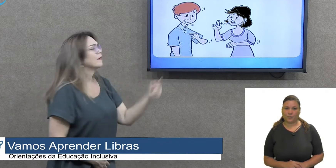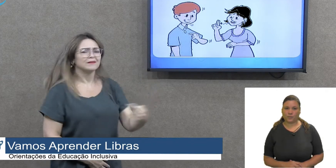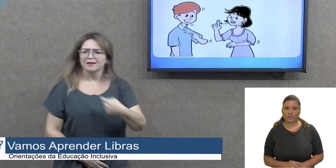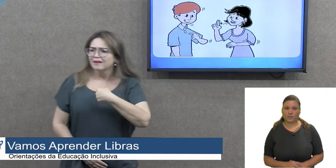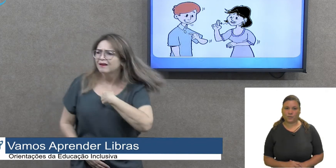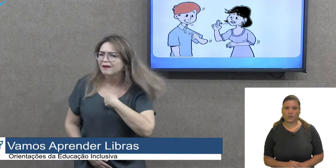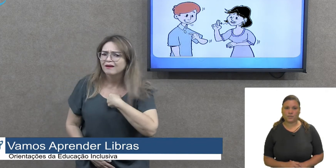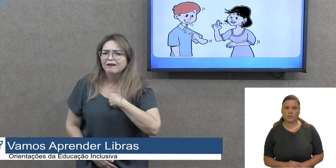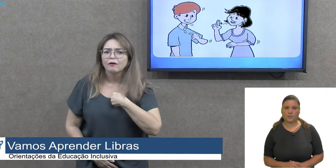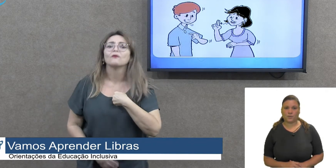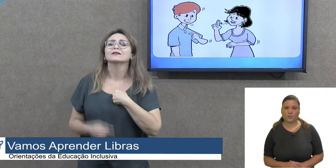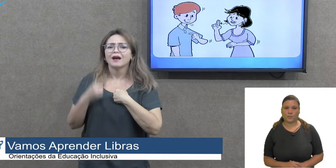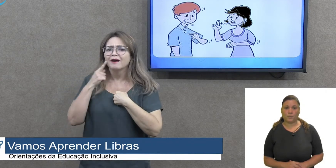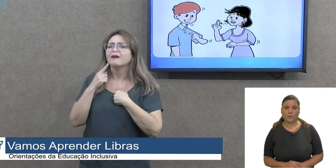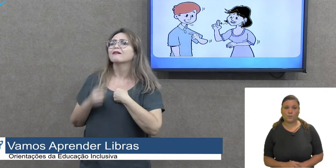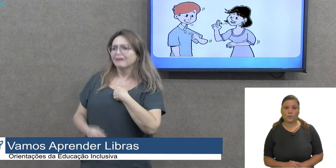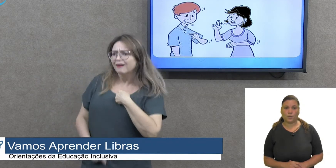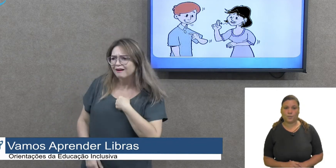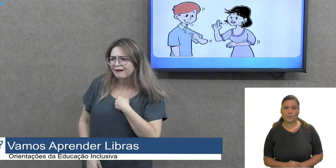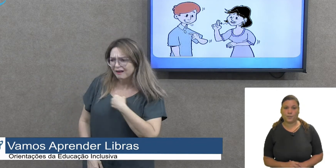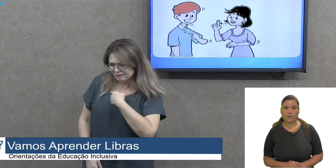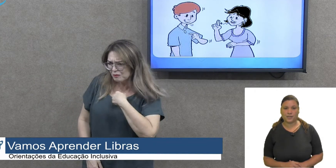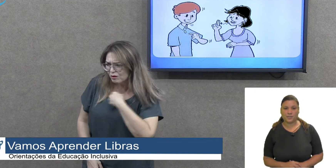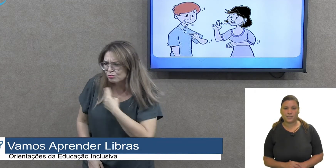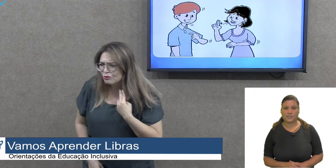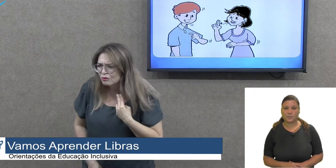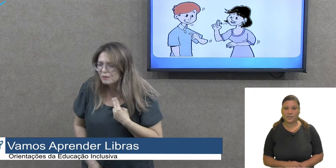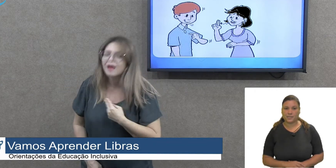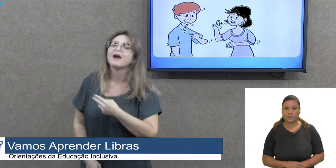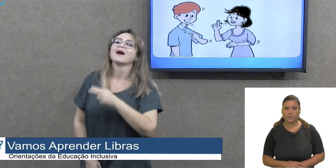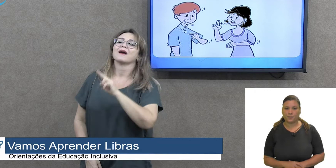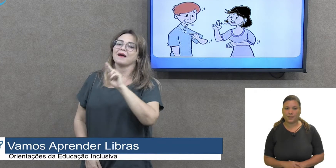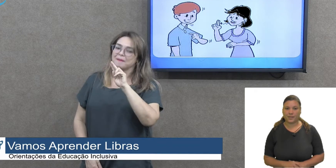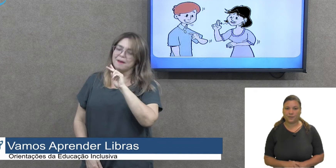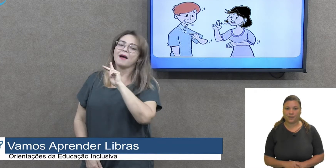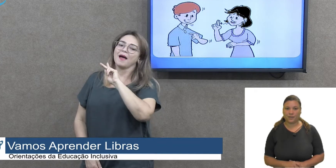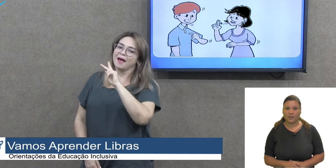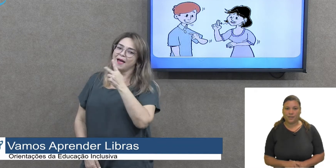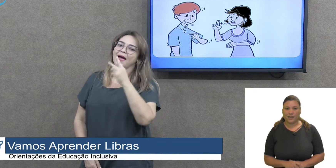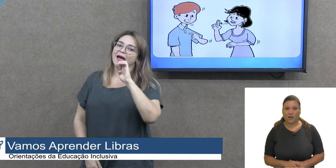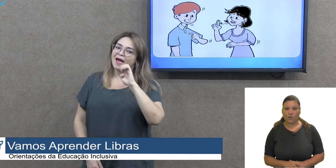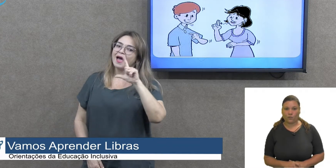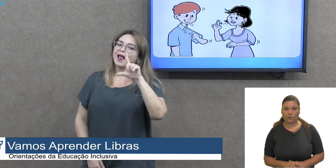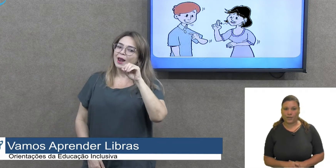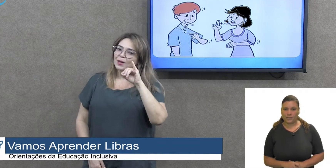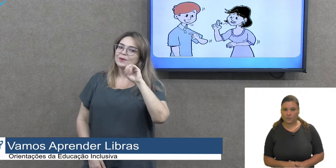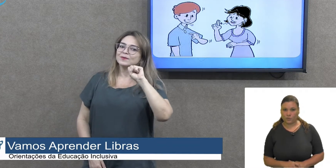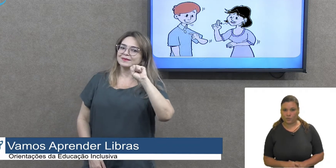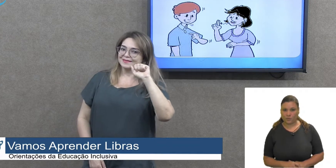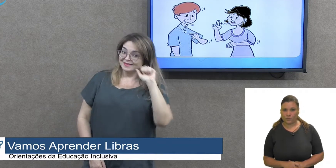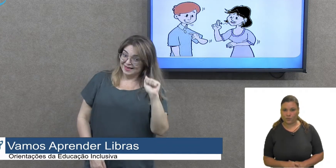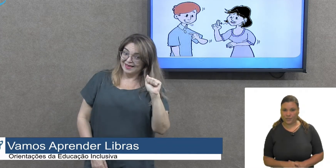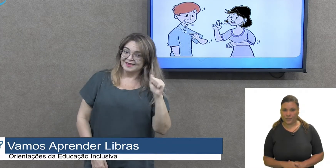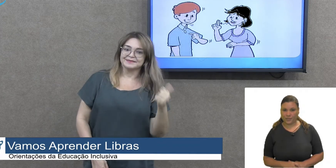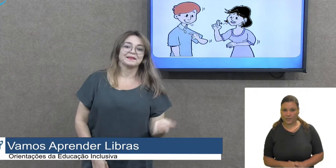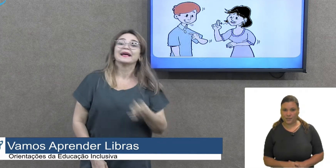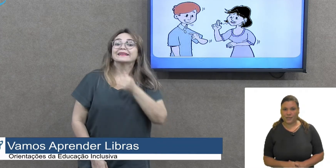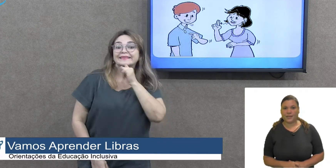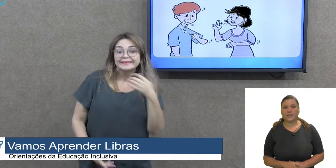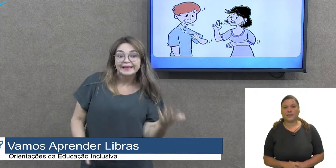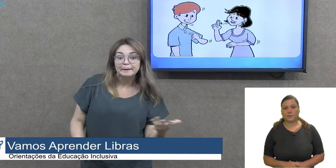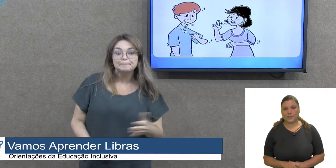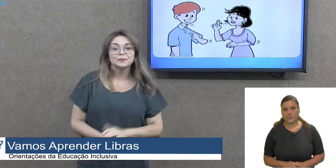Veja, perguntando, qual o seu nome? O meu nome, é importante essa expressão também, olha. A configuração de mão